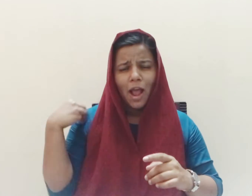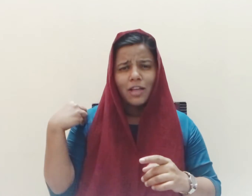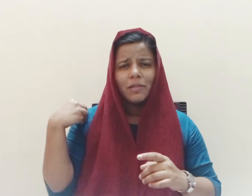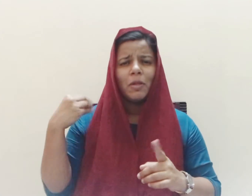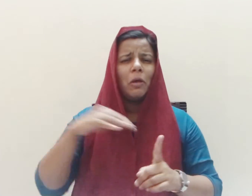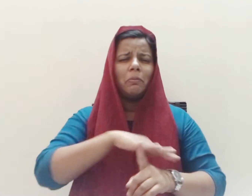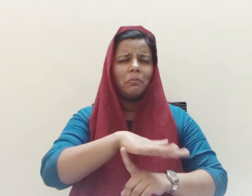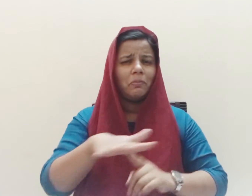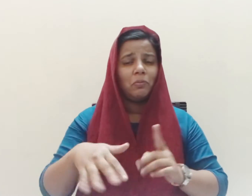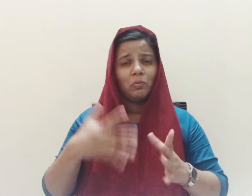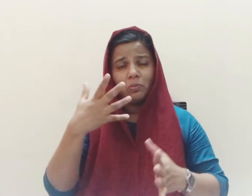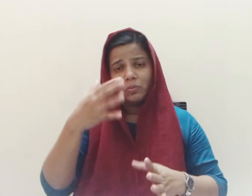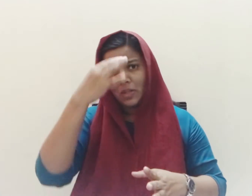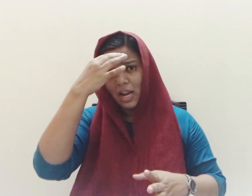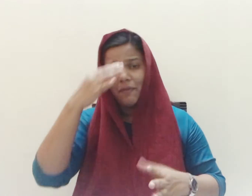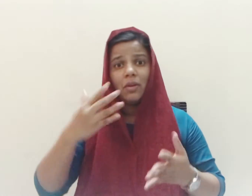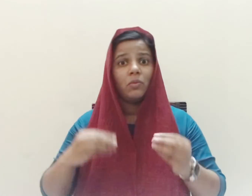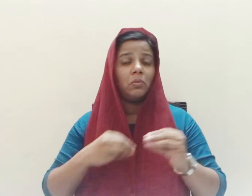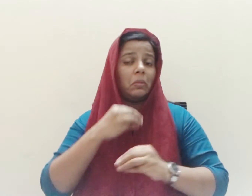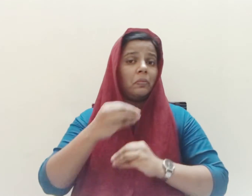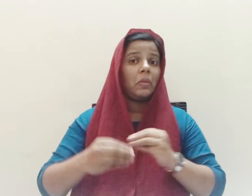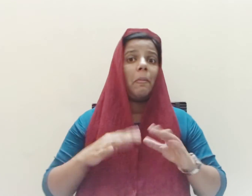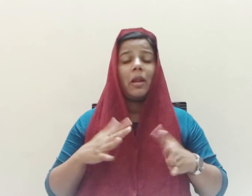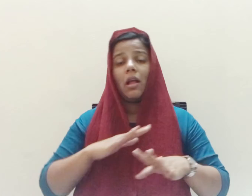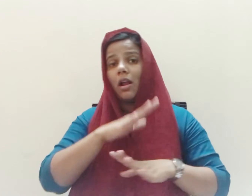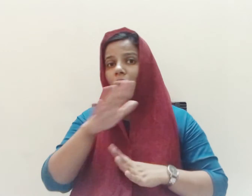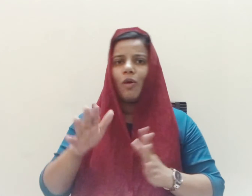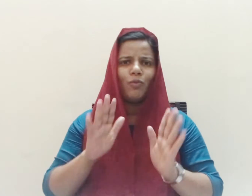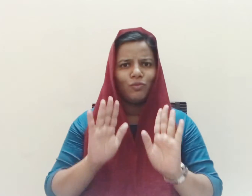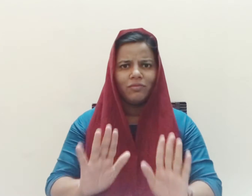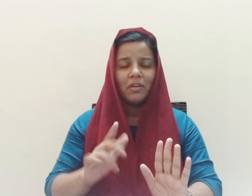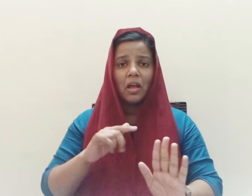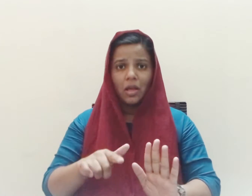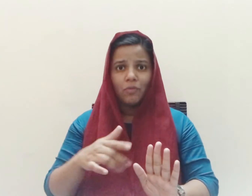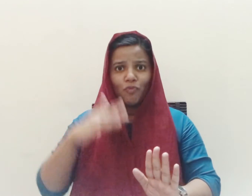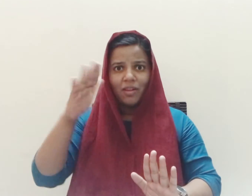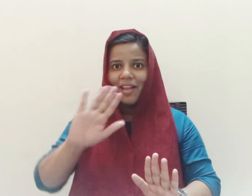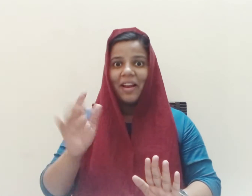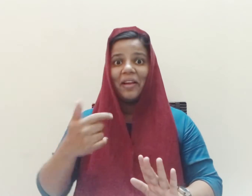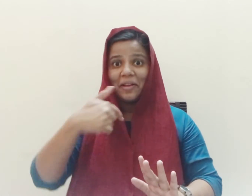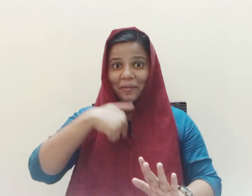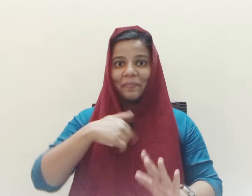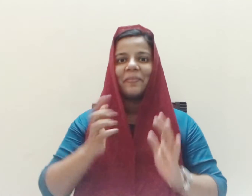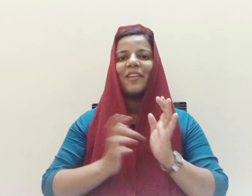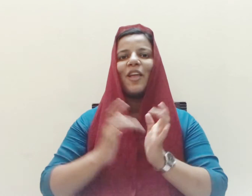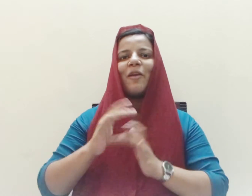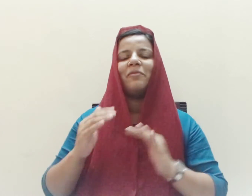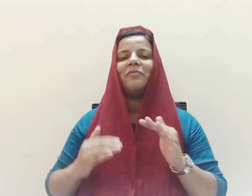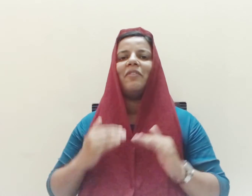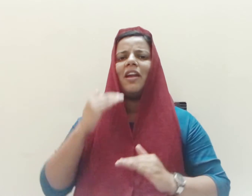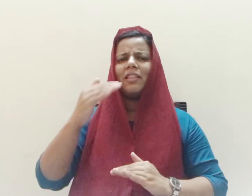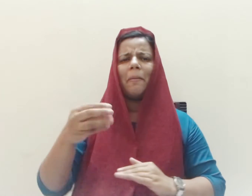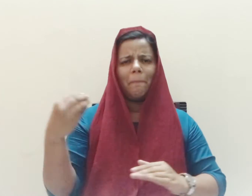ഏത് പ്രയാസം ജീവിതത്തിന് നേരെ, ഏതൊക്കെ ചലഞ്ചസ് നേരിട്ടാലും അതിനെ നോക്കിയിട്ട് പറയണം, ഹേയ് ചലഞ്ചസേ,